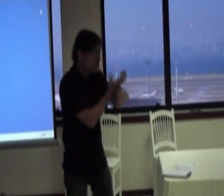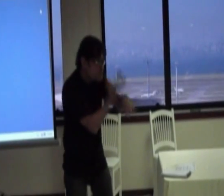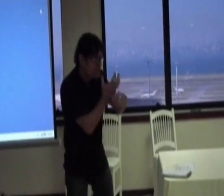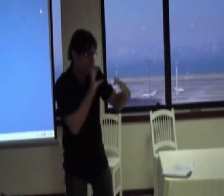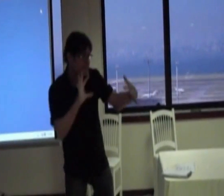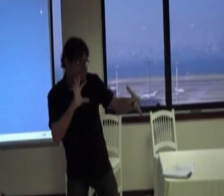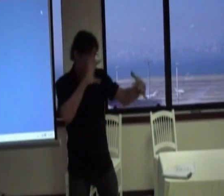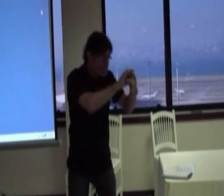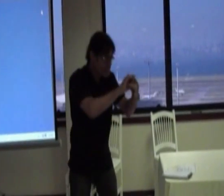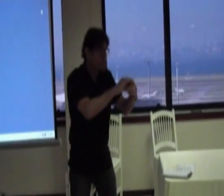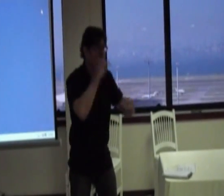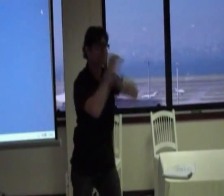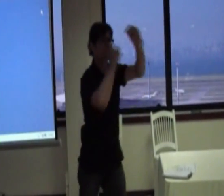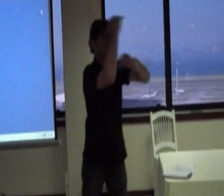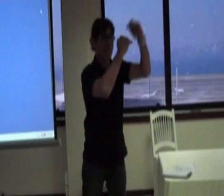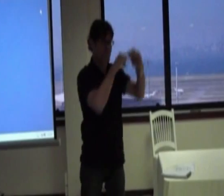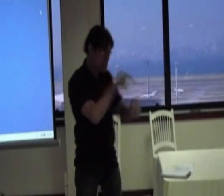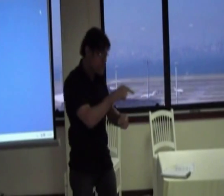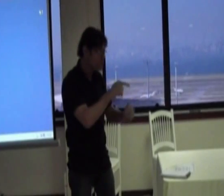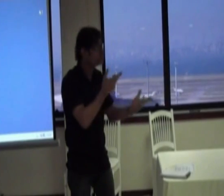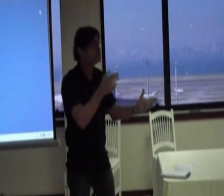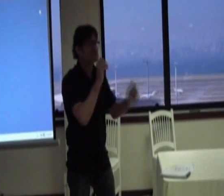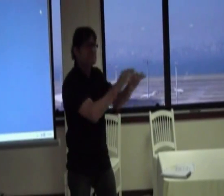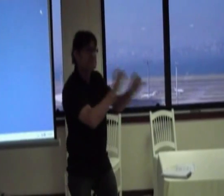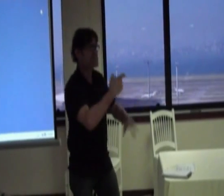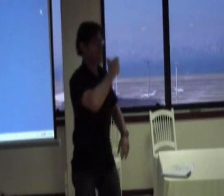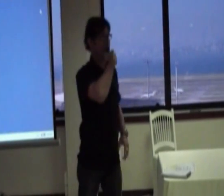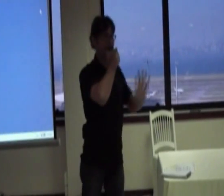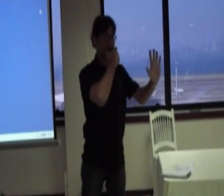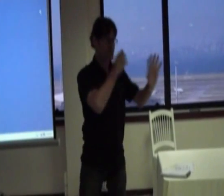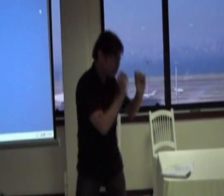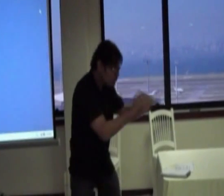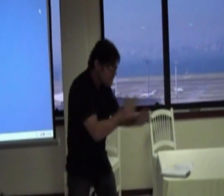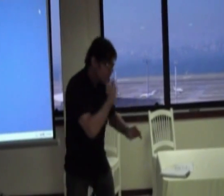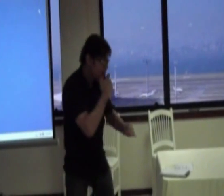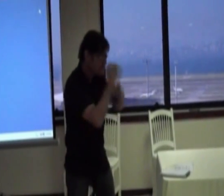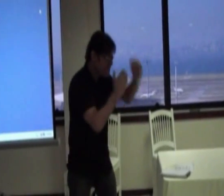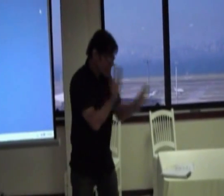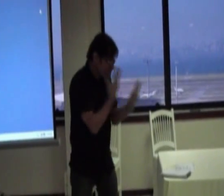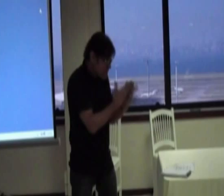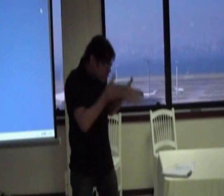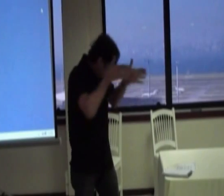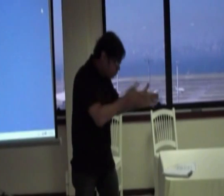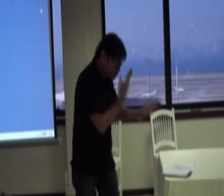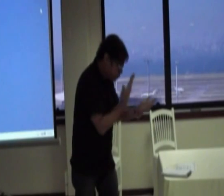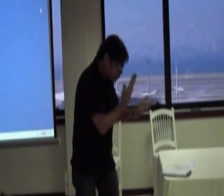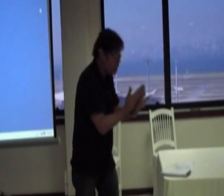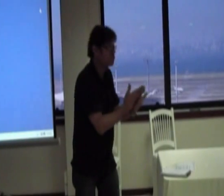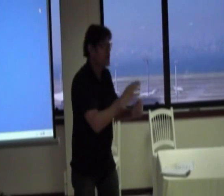acadêmico de como essa disciplina pode ser relacionada no desenvolvimento para aquela criança. Porque, por exemplo, nós temos o desenvolvimento da língua